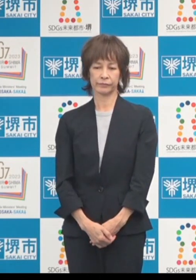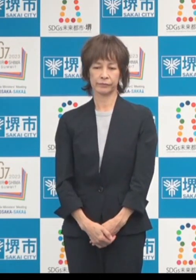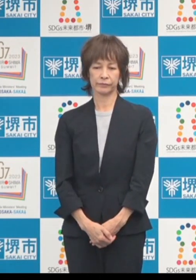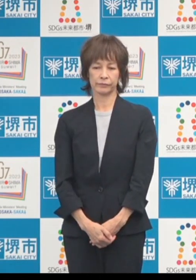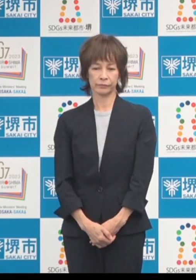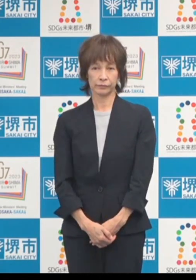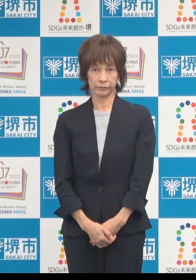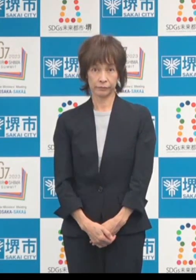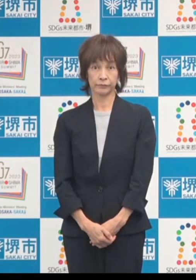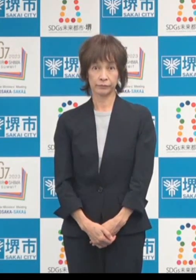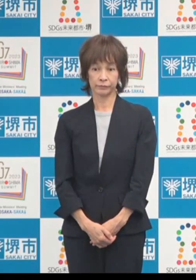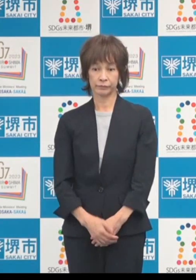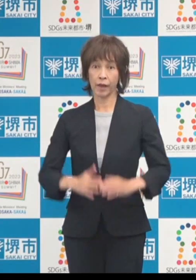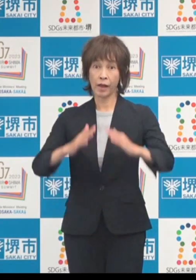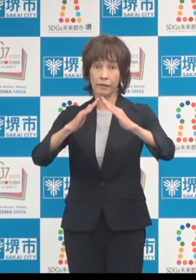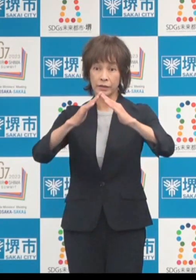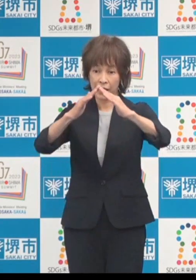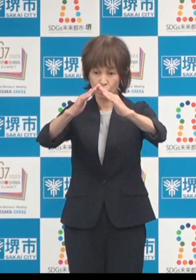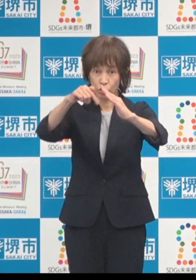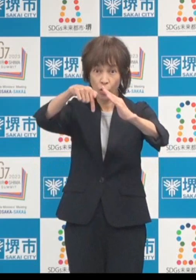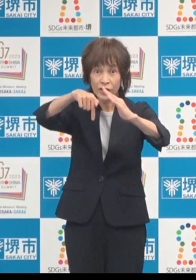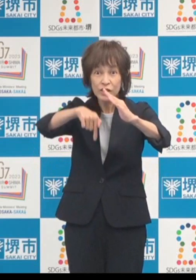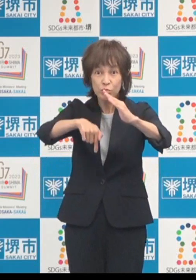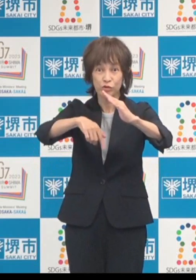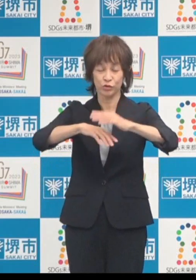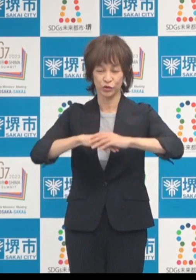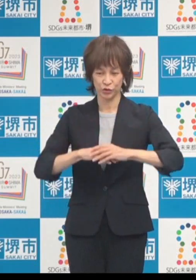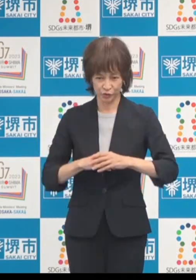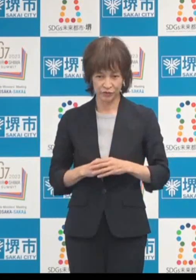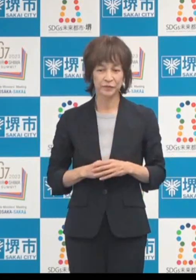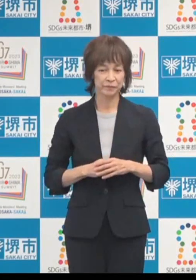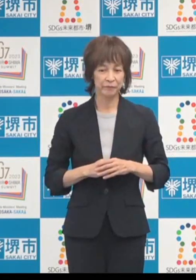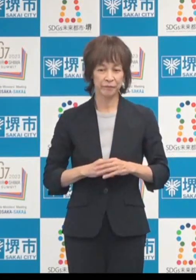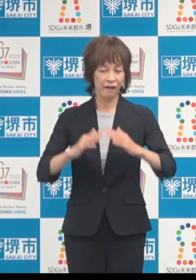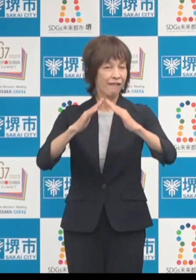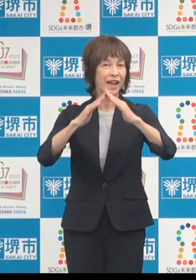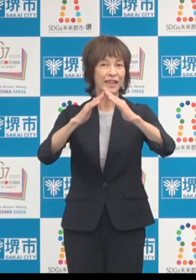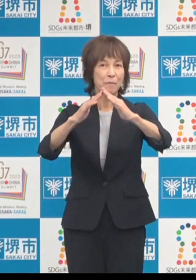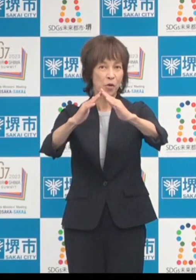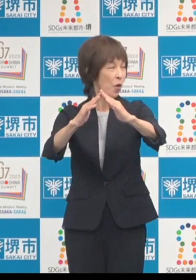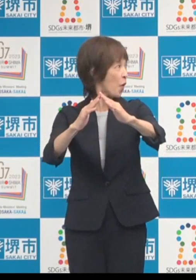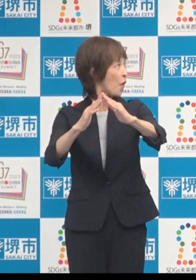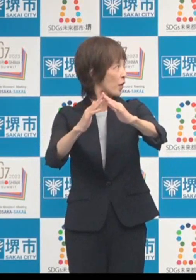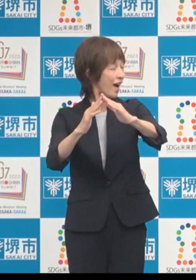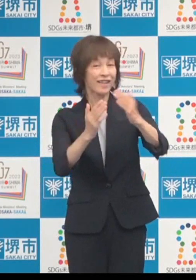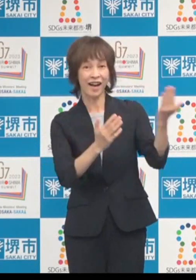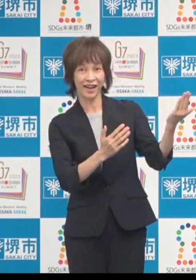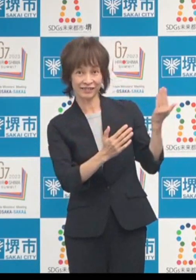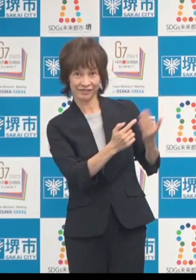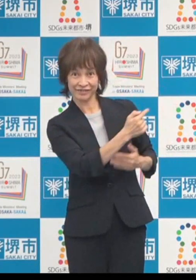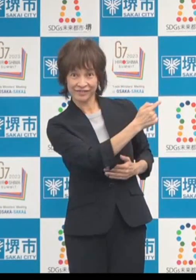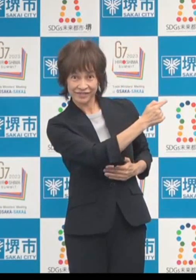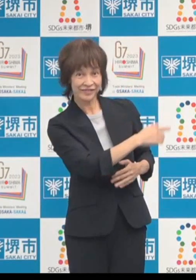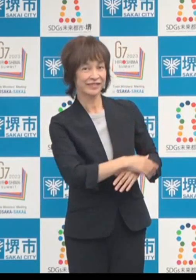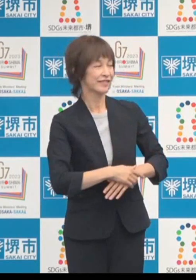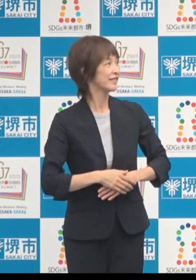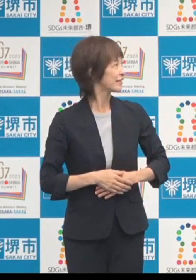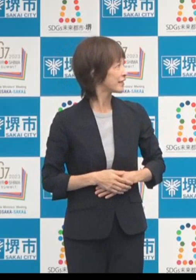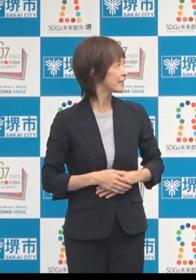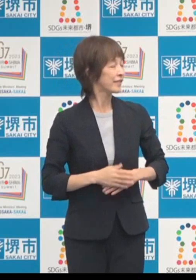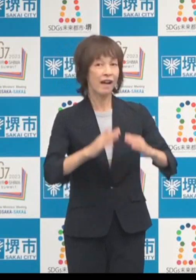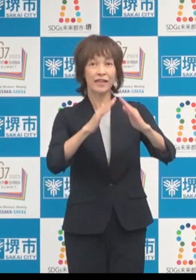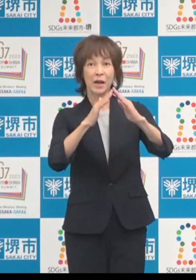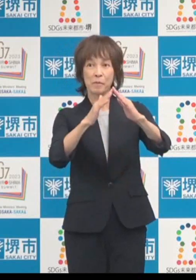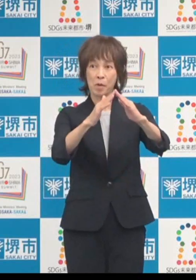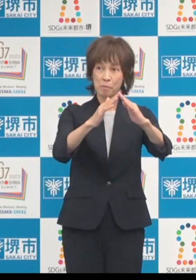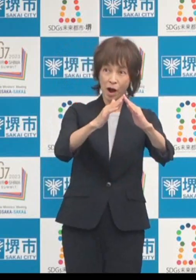この施設の一部をご紹介させていただくと、建物外観、 まあ、今までも建物の外観